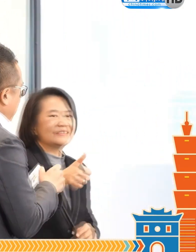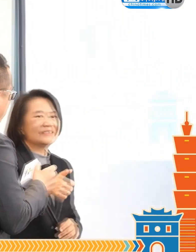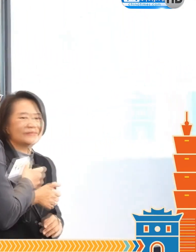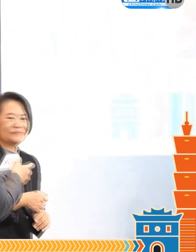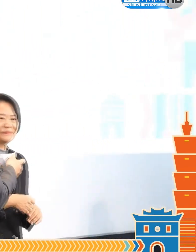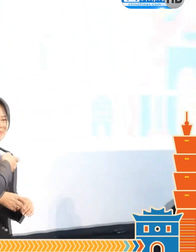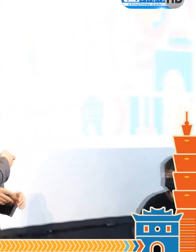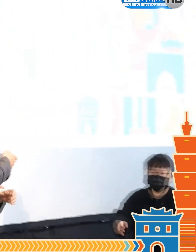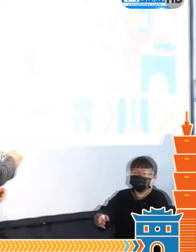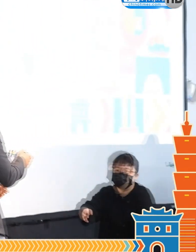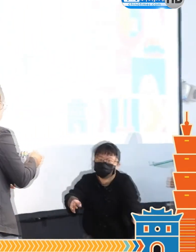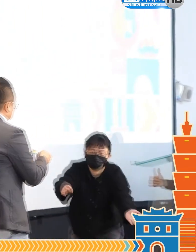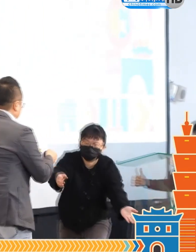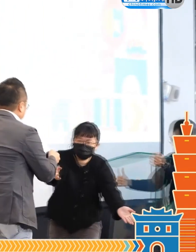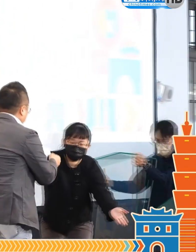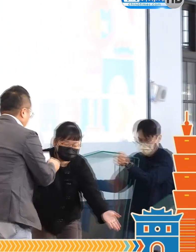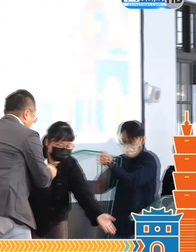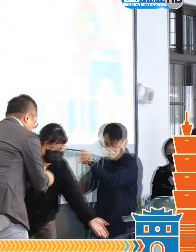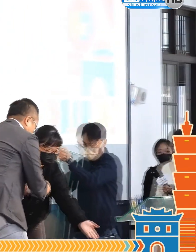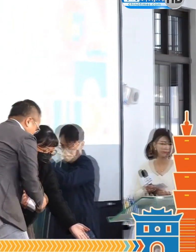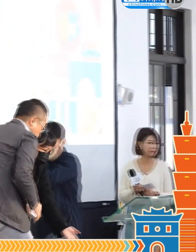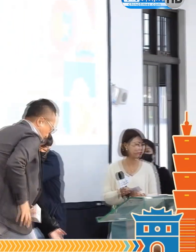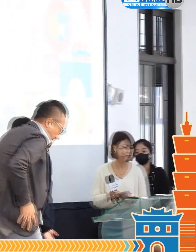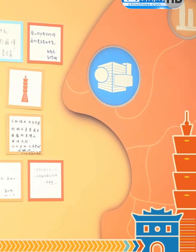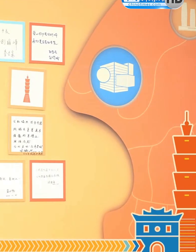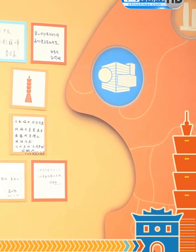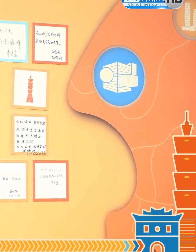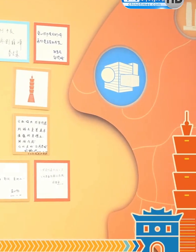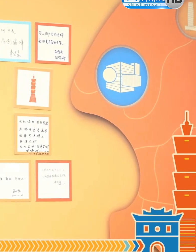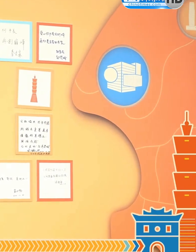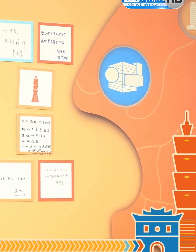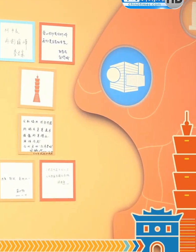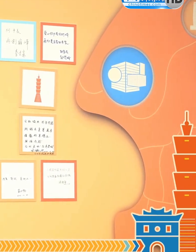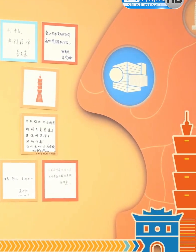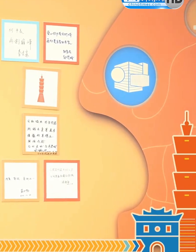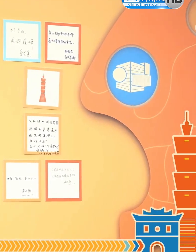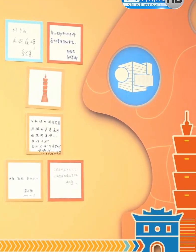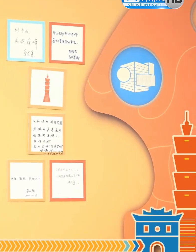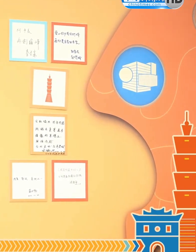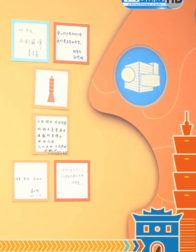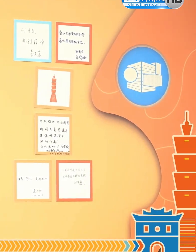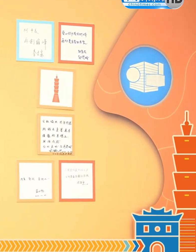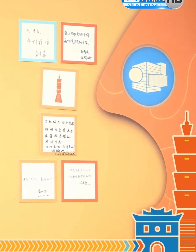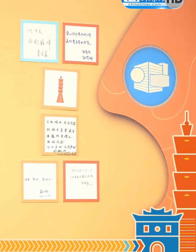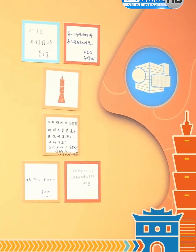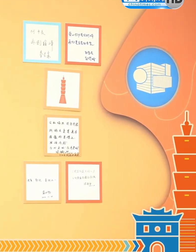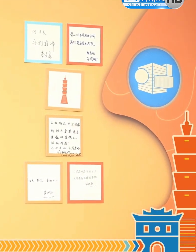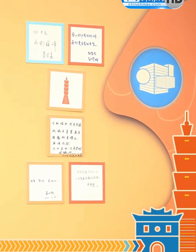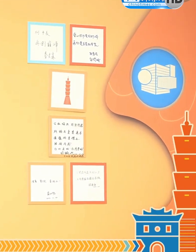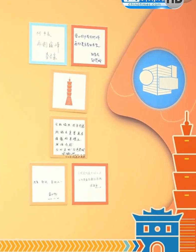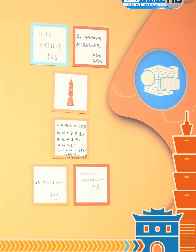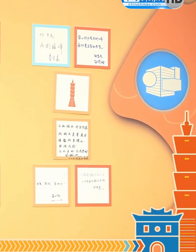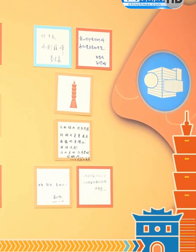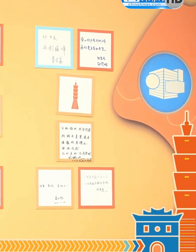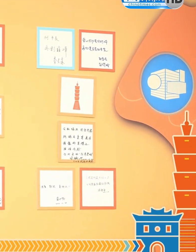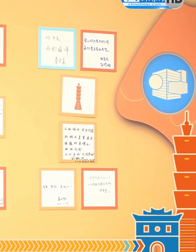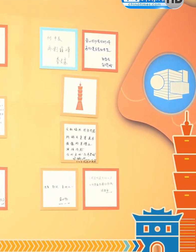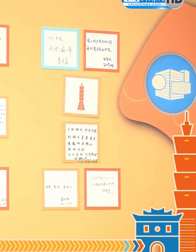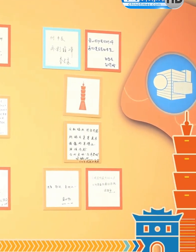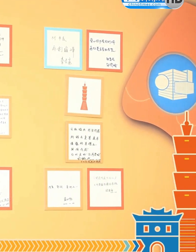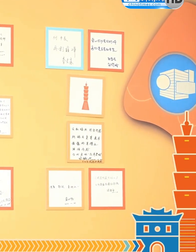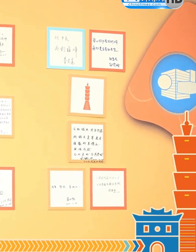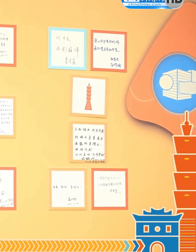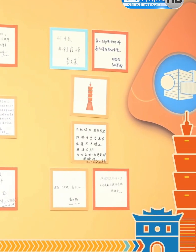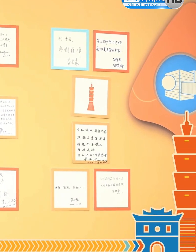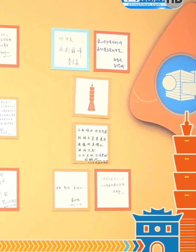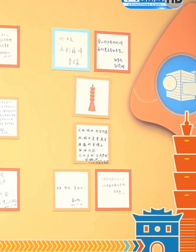谢谢我们情感丰沛的周瑜修周局长。 是不是可以看一下呢，我们各个局处首长对于台北未来的期许。好，首先看到的